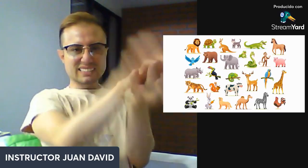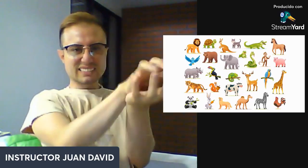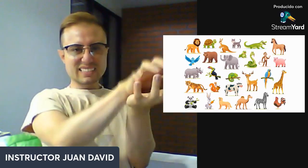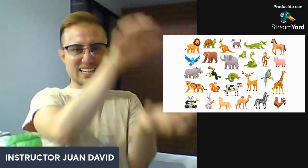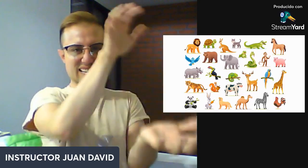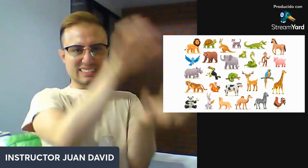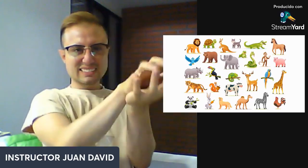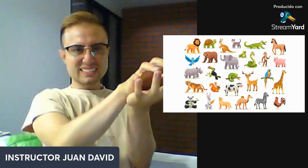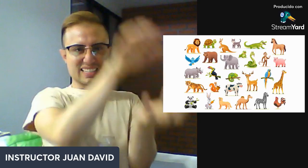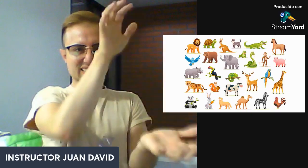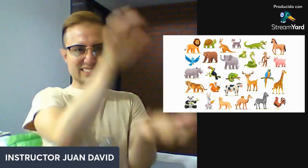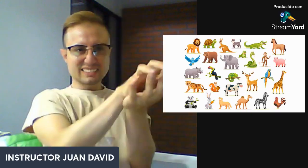Cocodrilo.